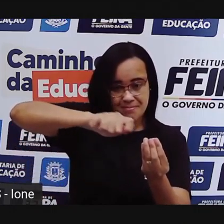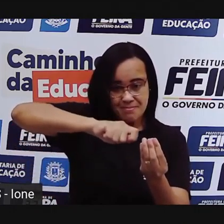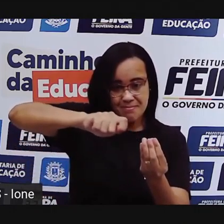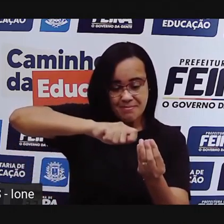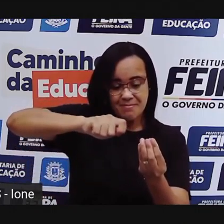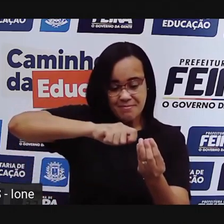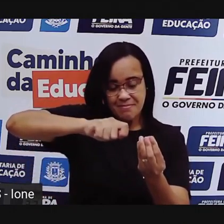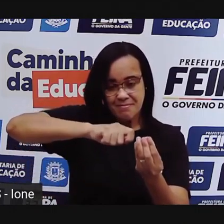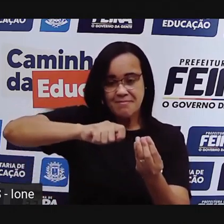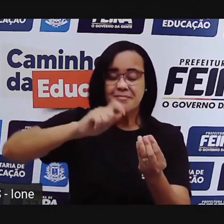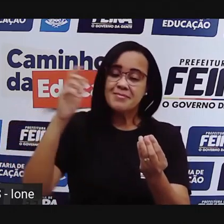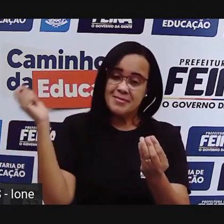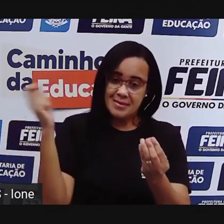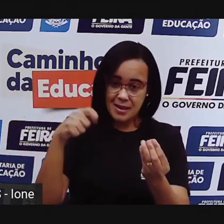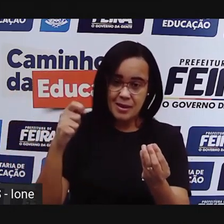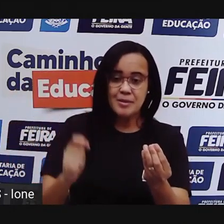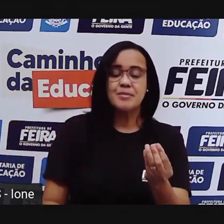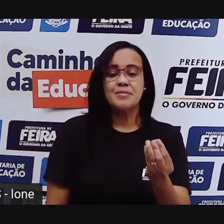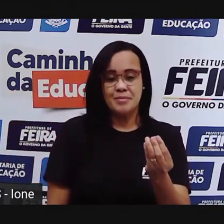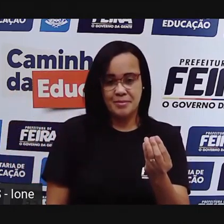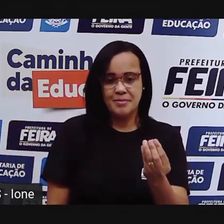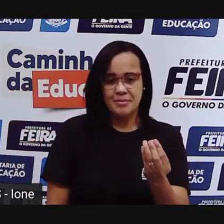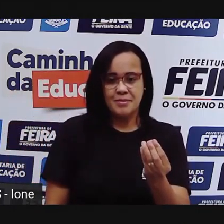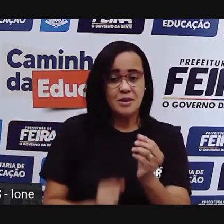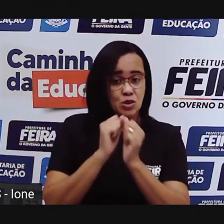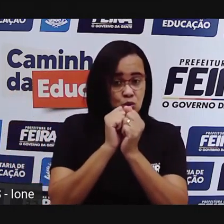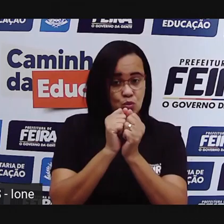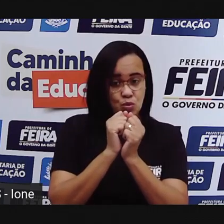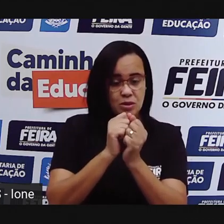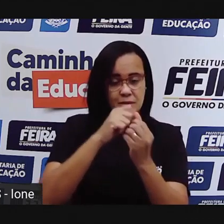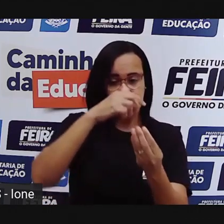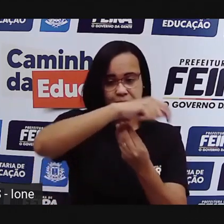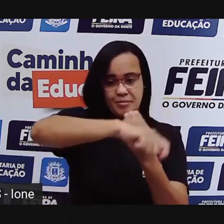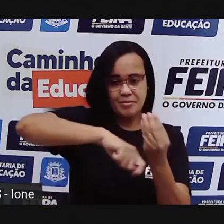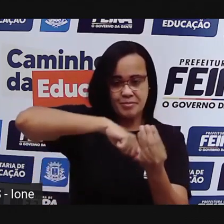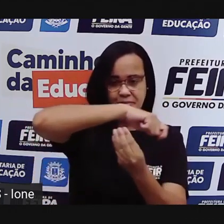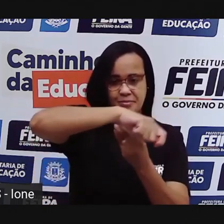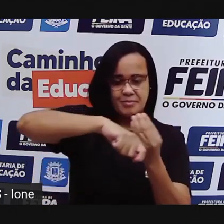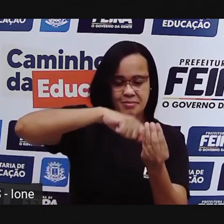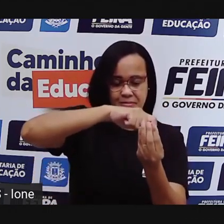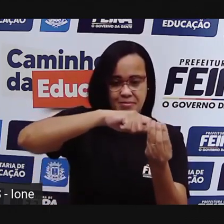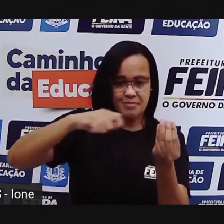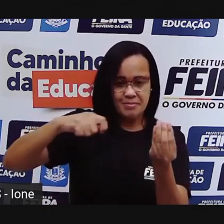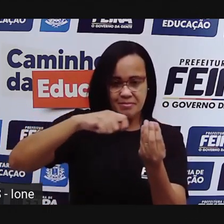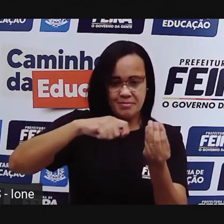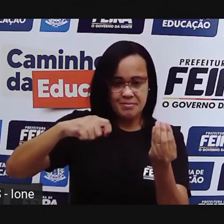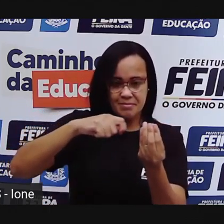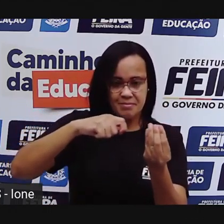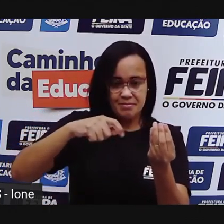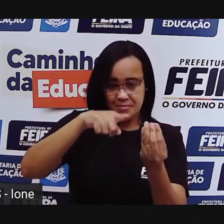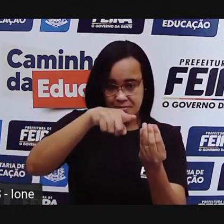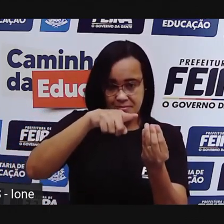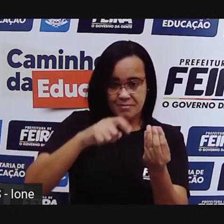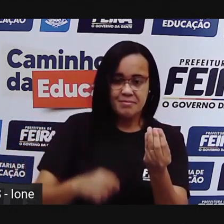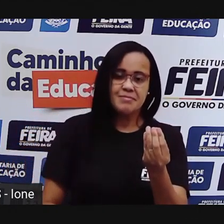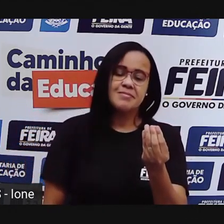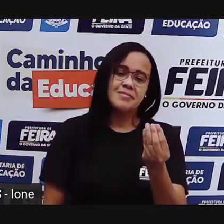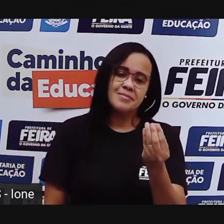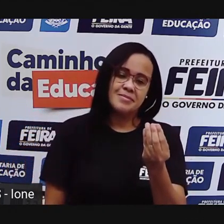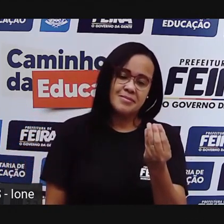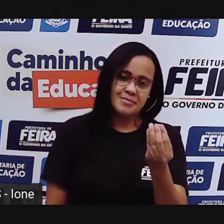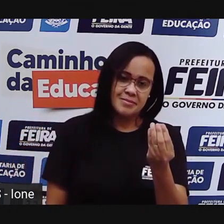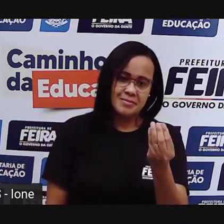todas aqui juntas no cordão, tá bom? Então, dá um nozinho.